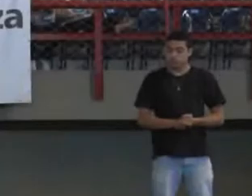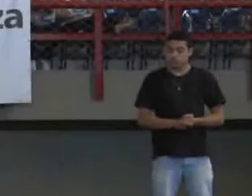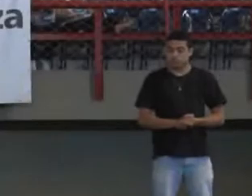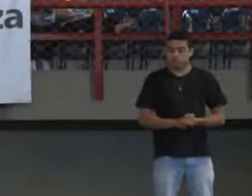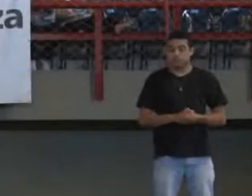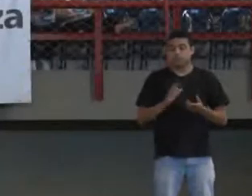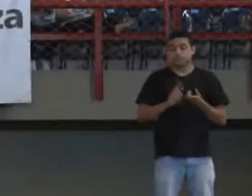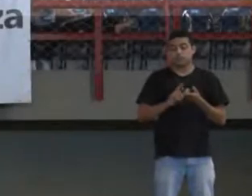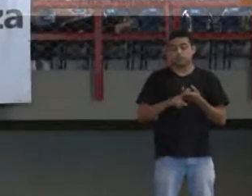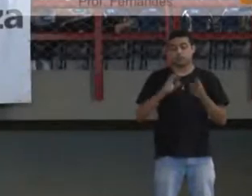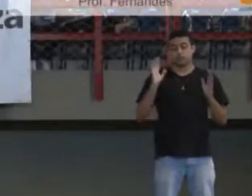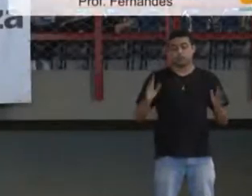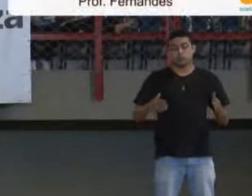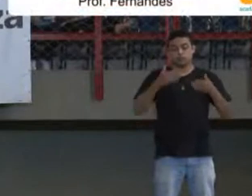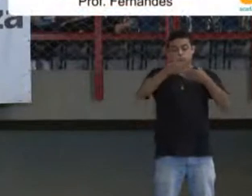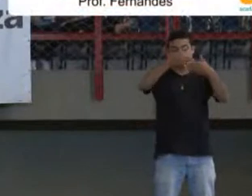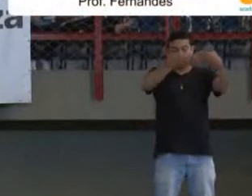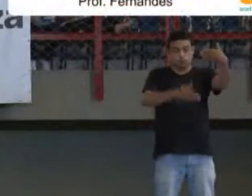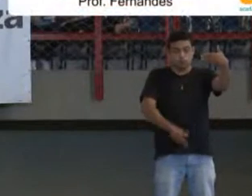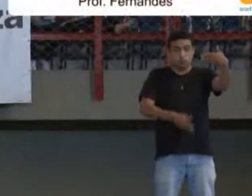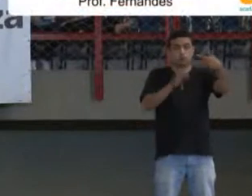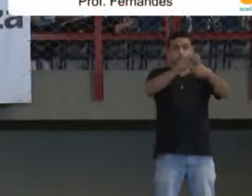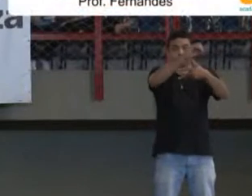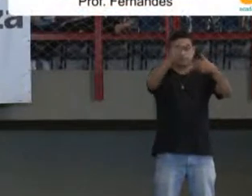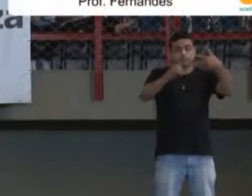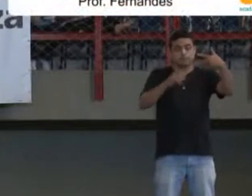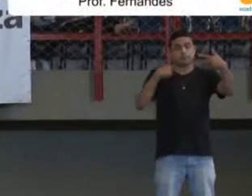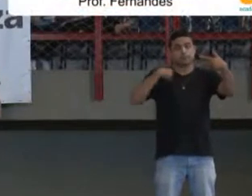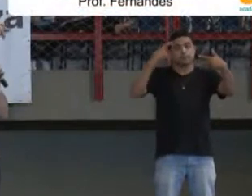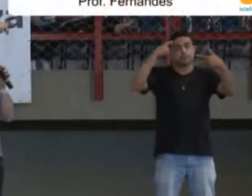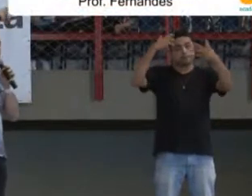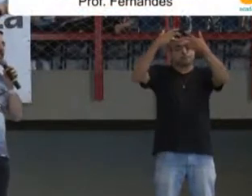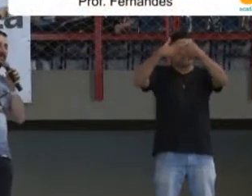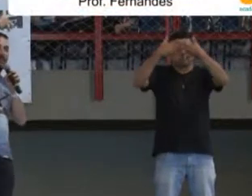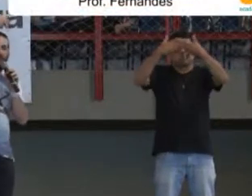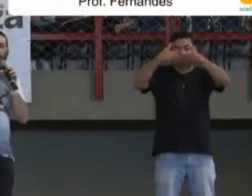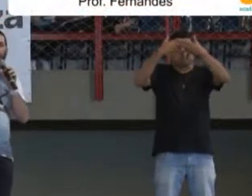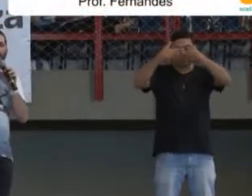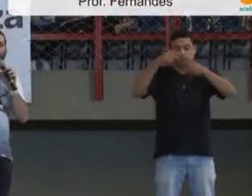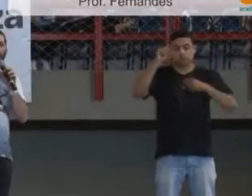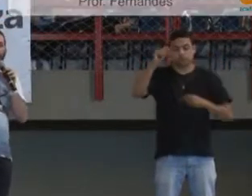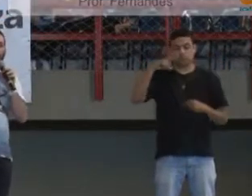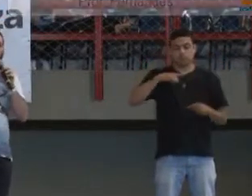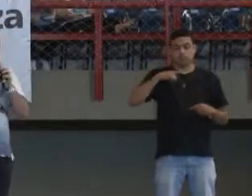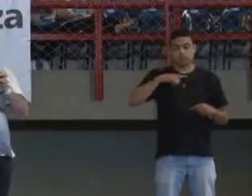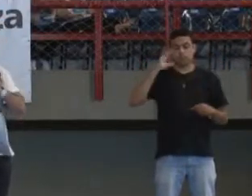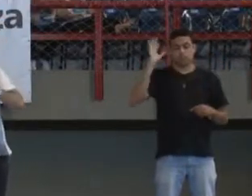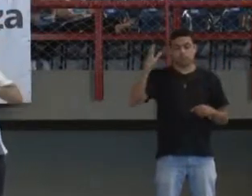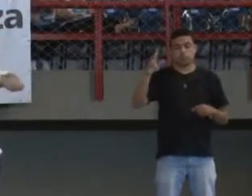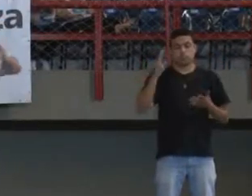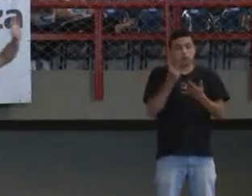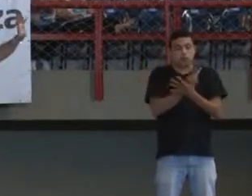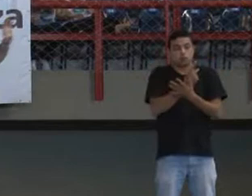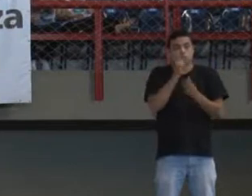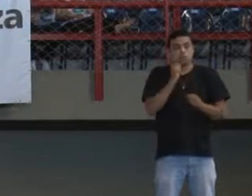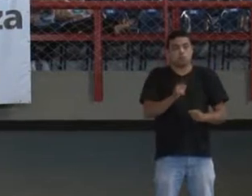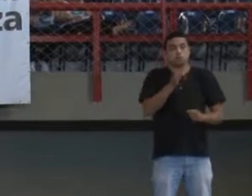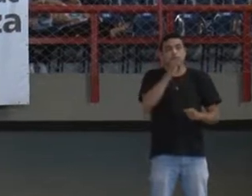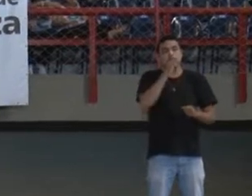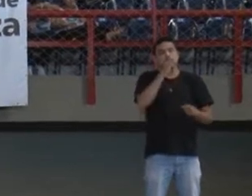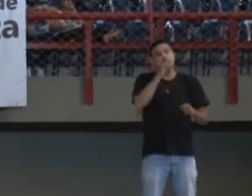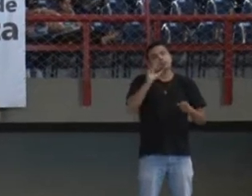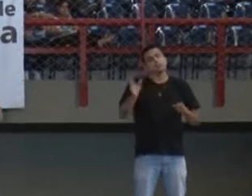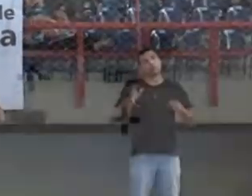Aí, na provinha do Enem, você tem que raciocinar o seguinte: o que eu vou ter de influência da latitude